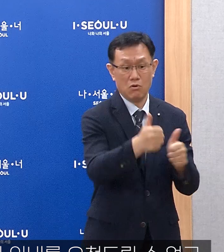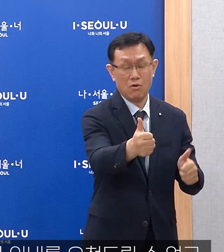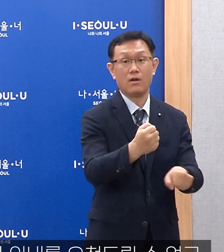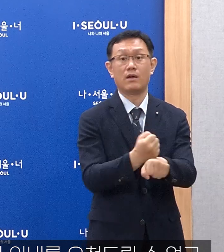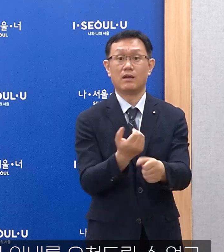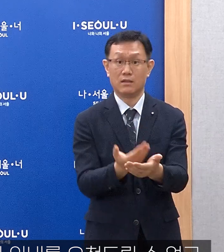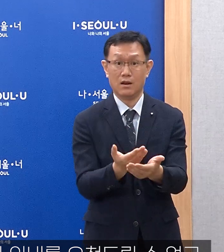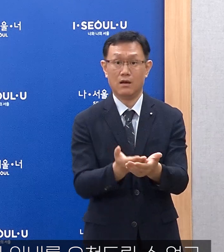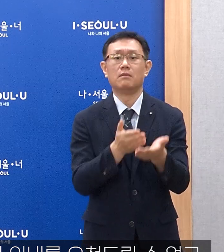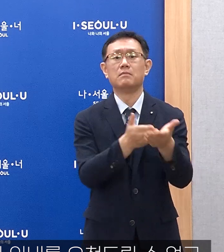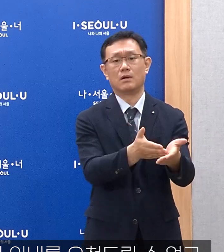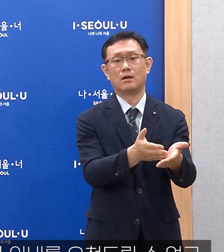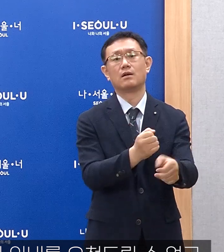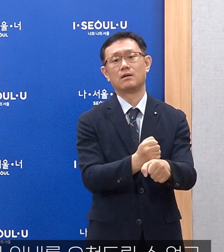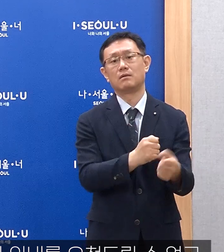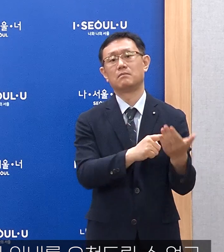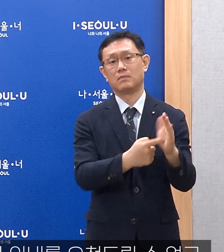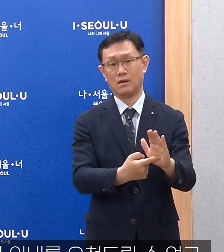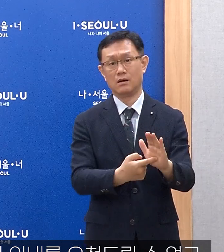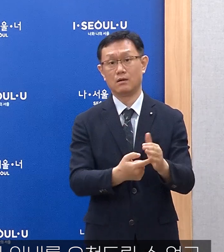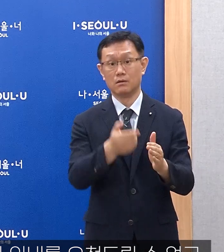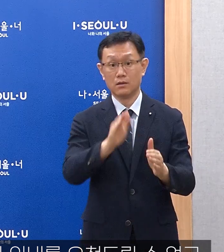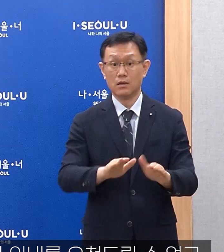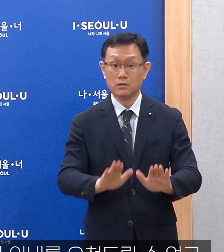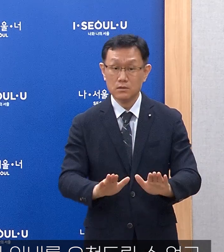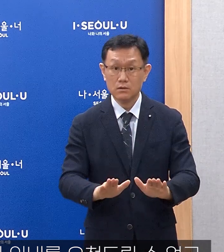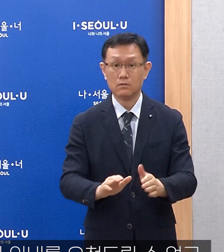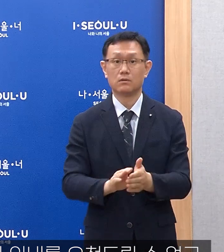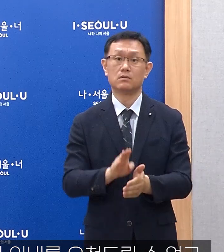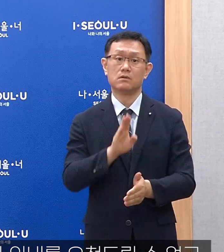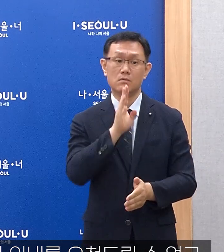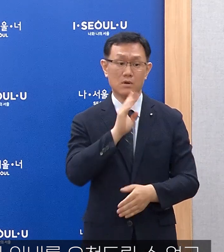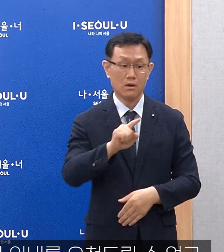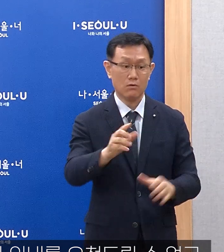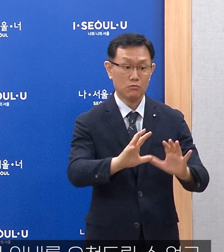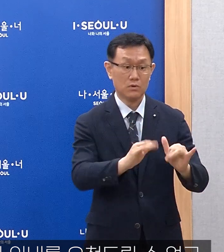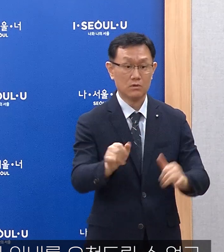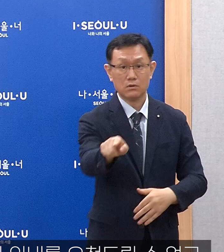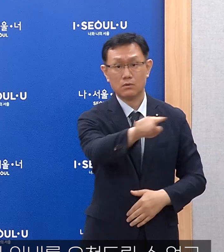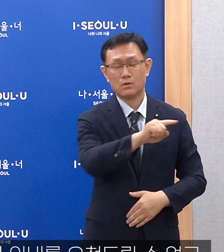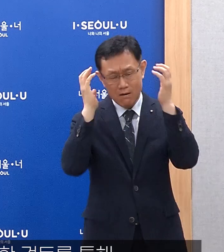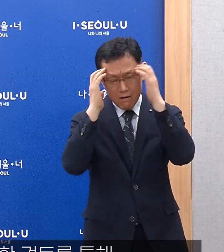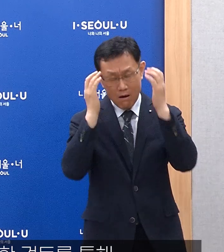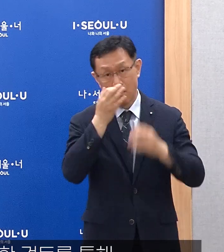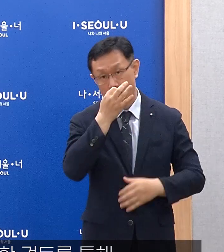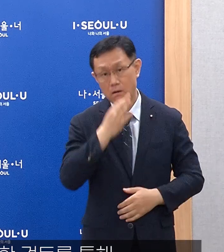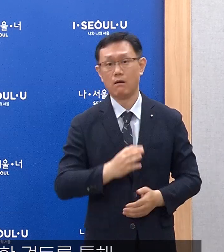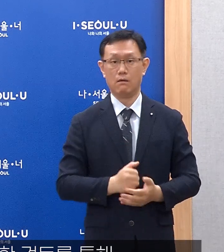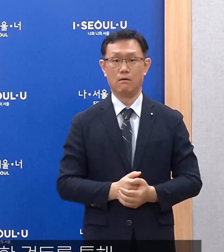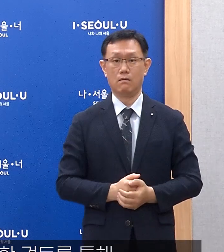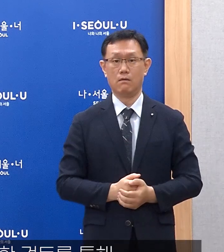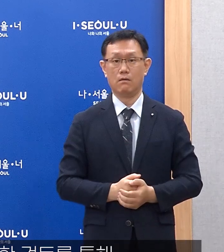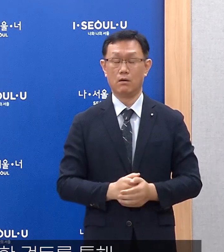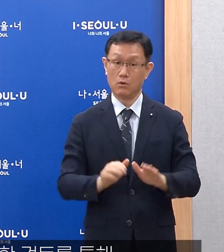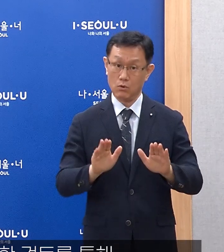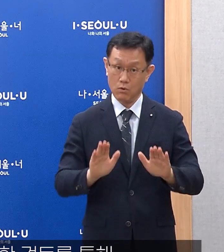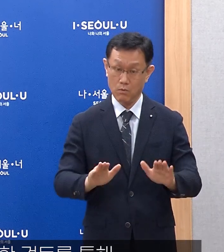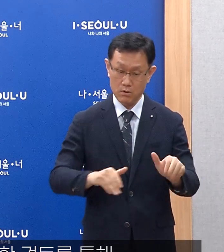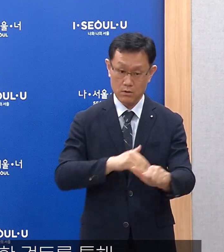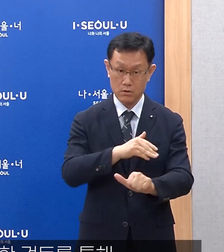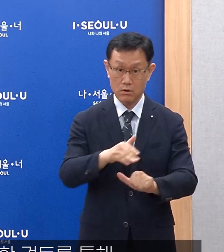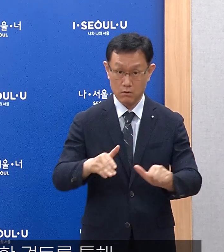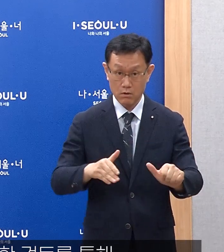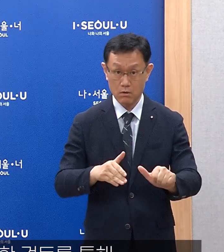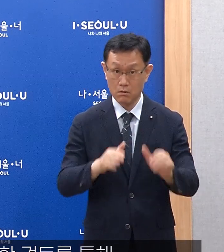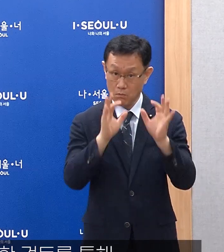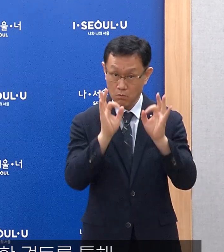없고 이번 4차 대유행으로 그 한계 또한 절감하게 됐습니다. 이번 대확산을 계기로